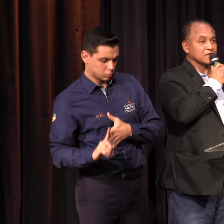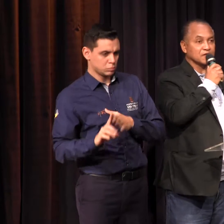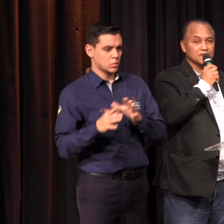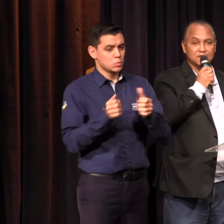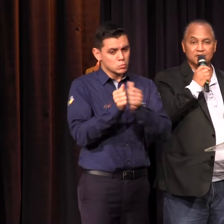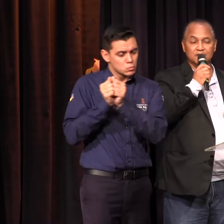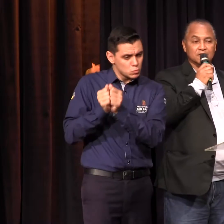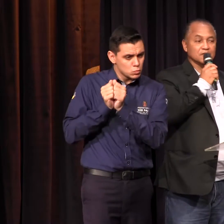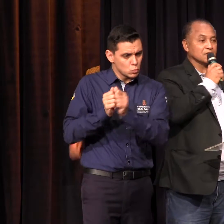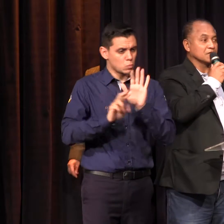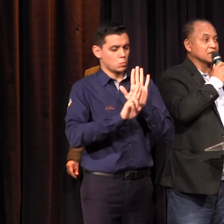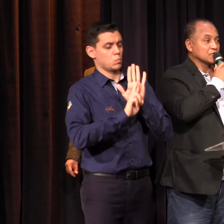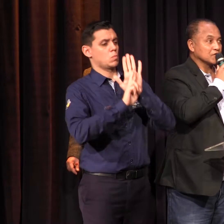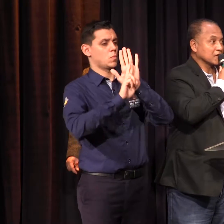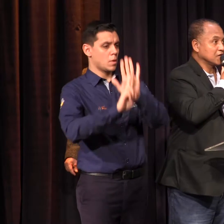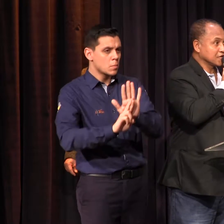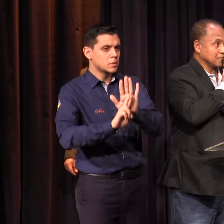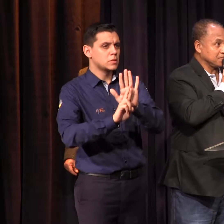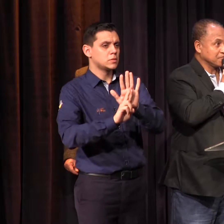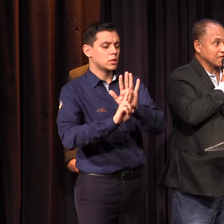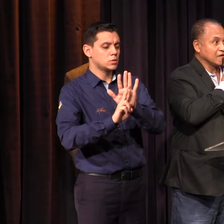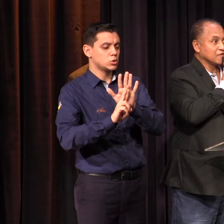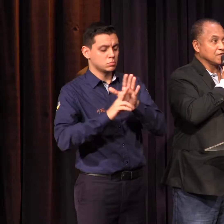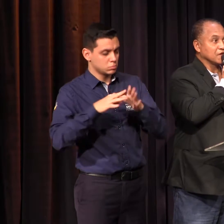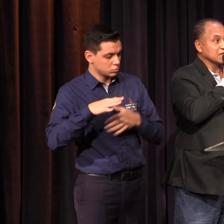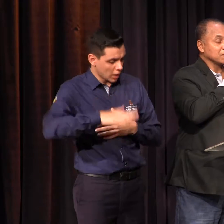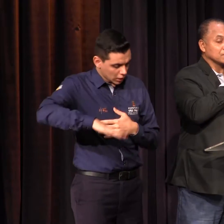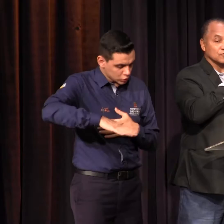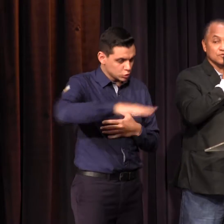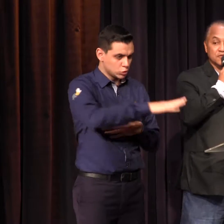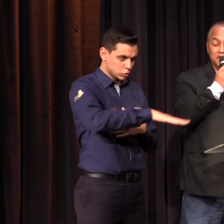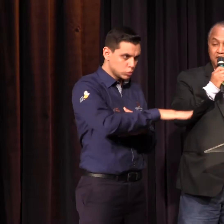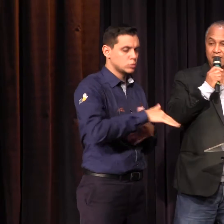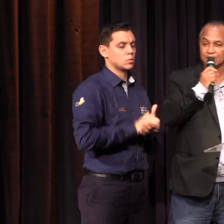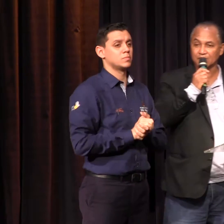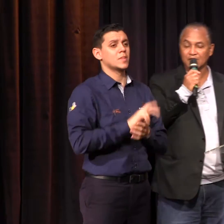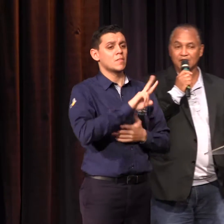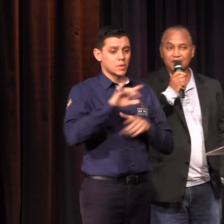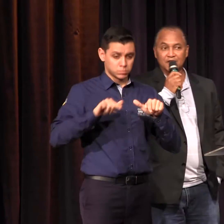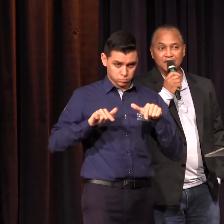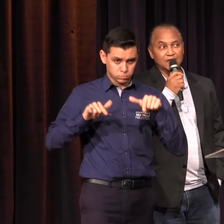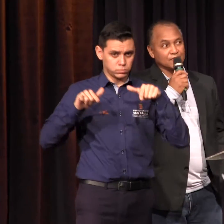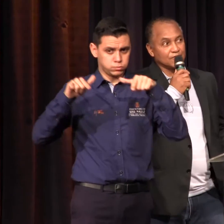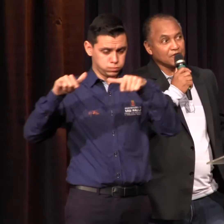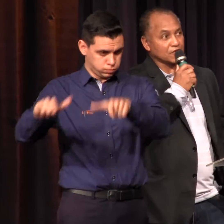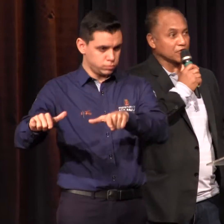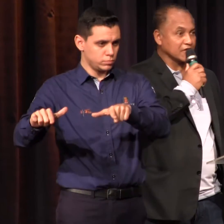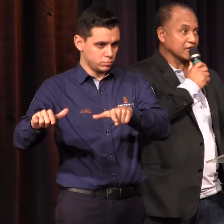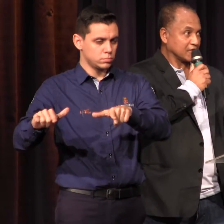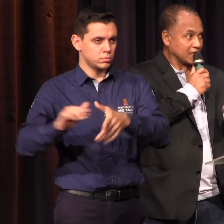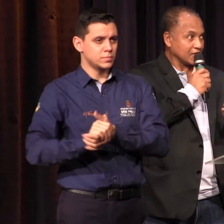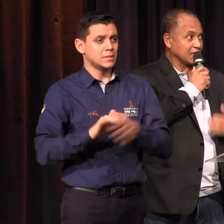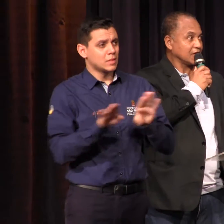representantes de sua região que vão receber o certificado e vão